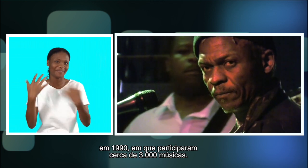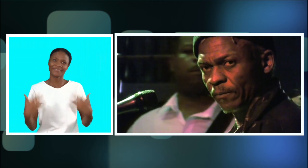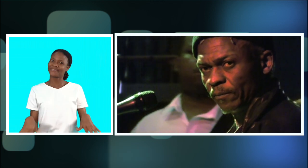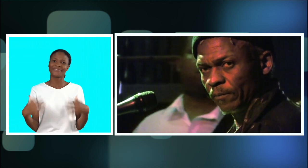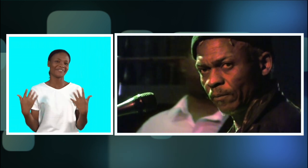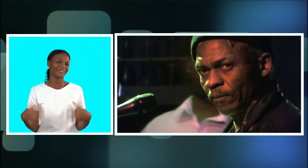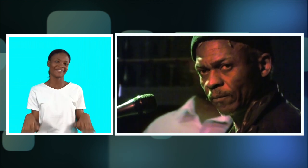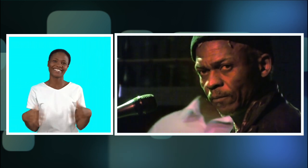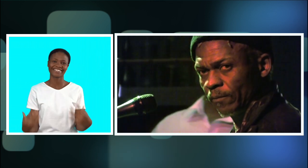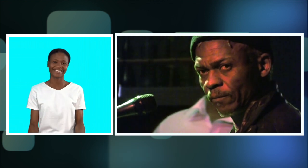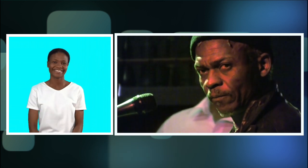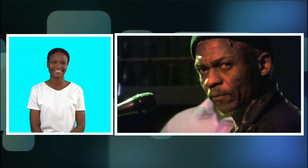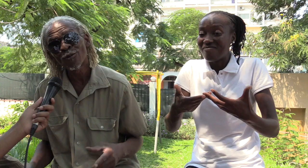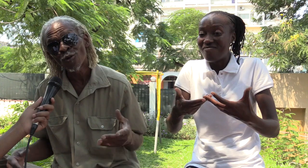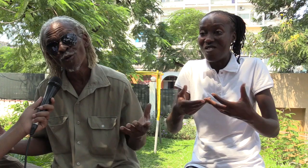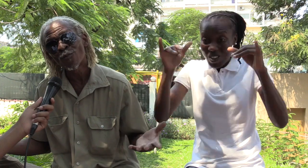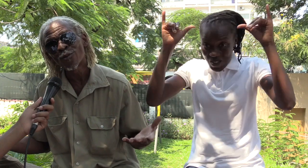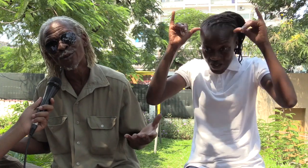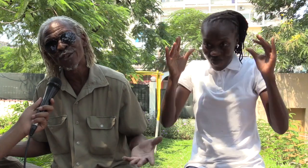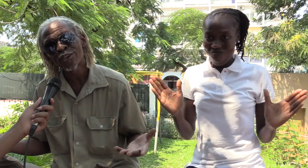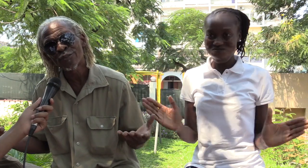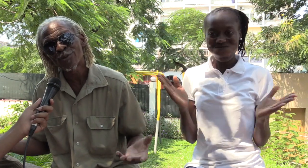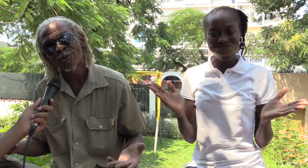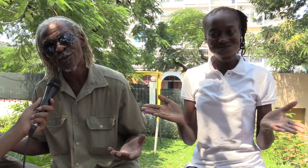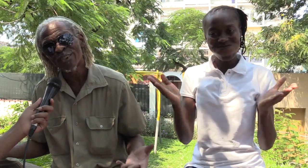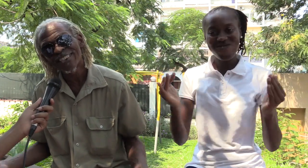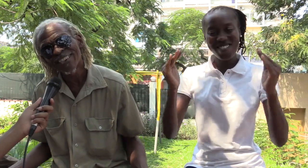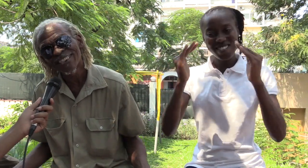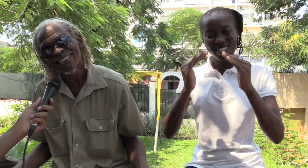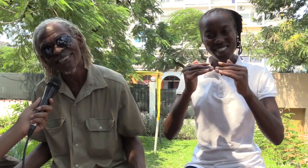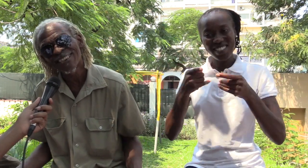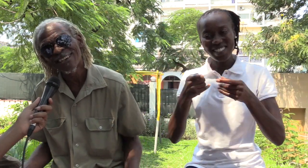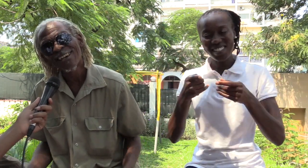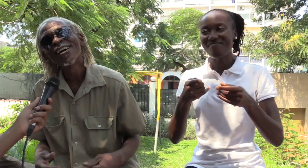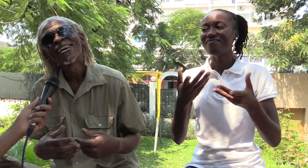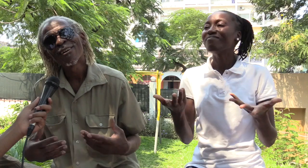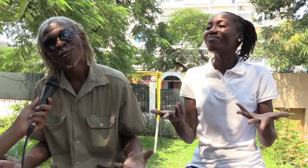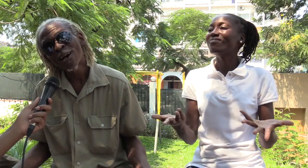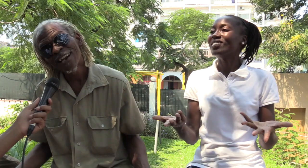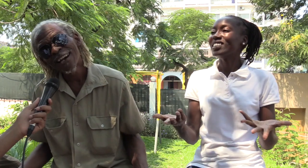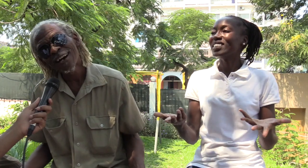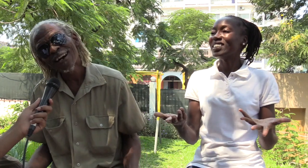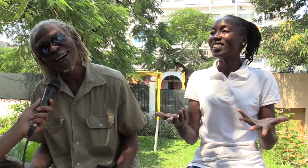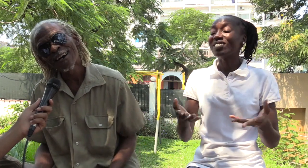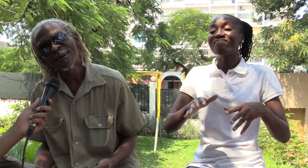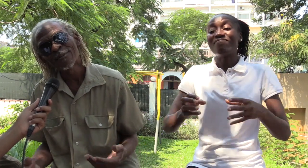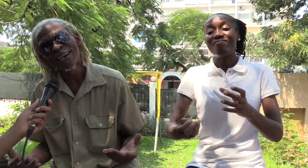em que participaram cerca de 3 mil músicas.